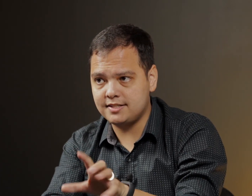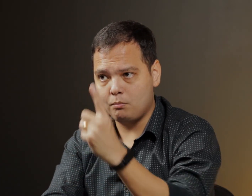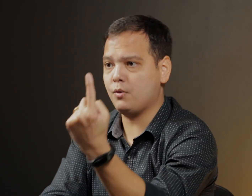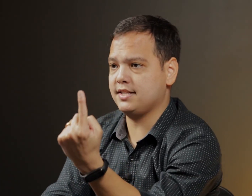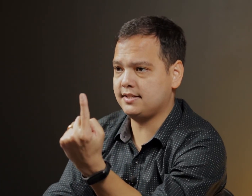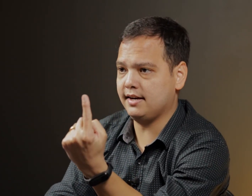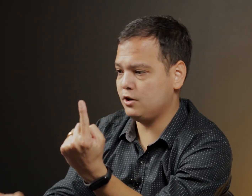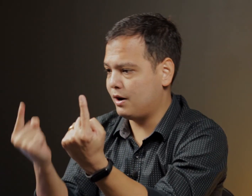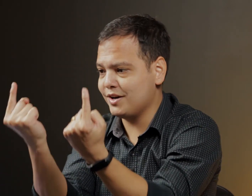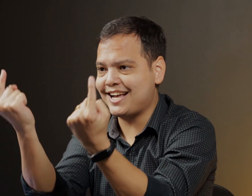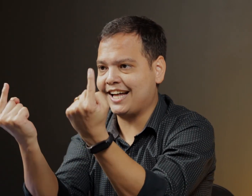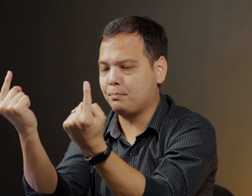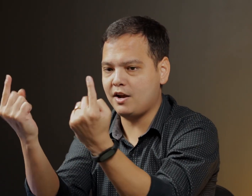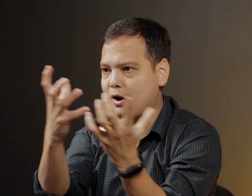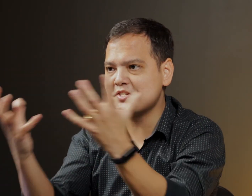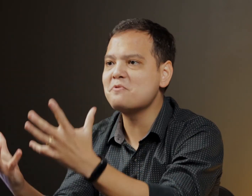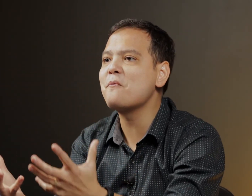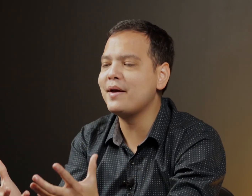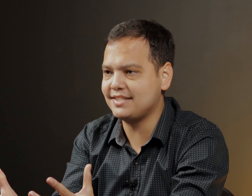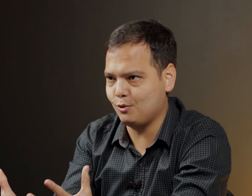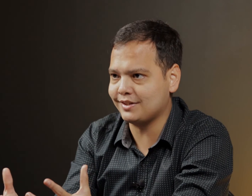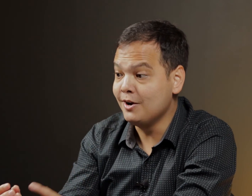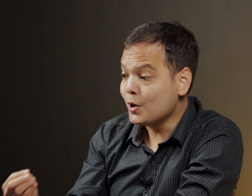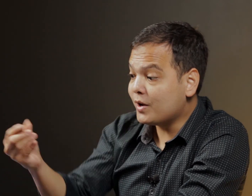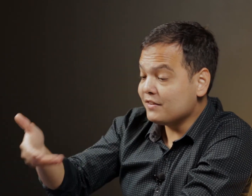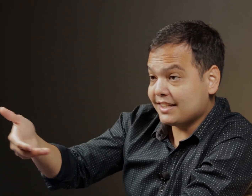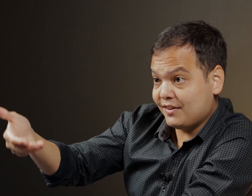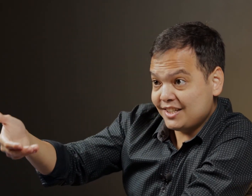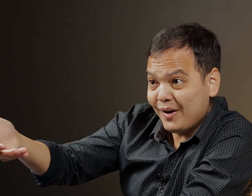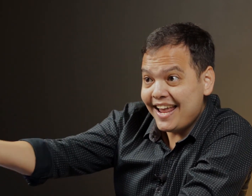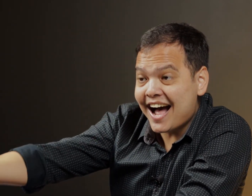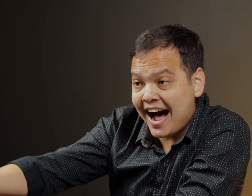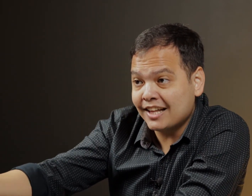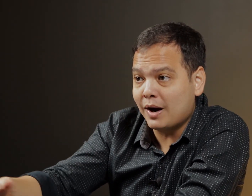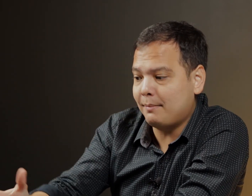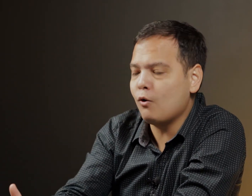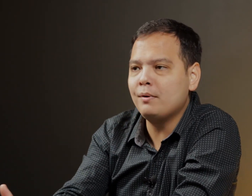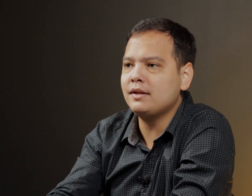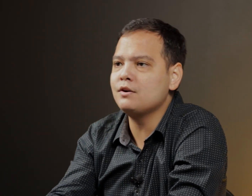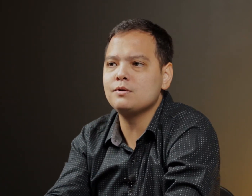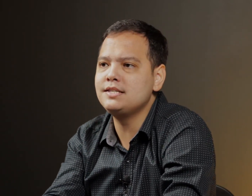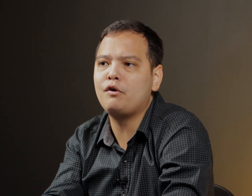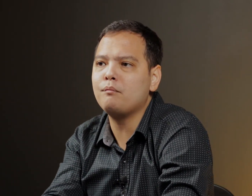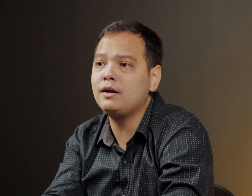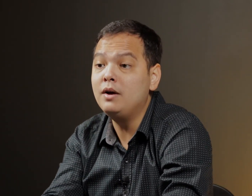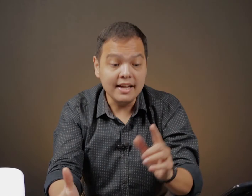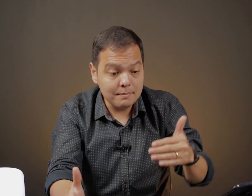uma coisa certa e uma coisa errada, porque uma coisa não compensa a outra. O que você está fazendo errado acaba comprometendo o seu desenvolvimento e mesmo